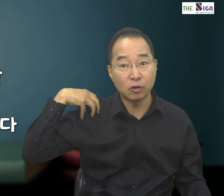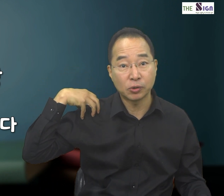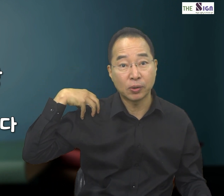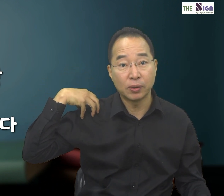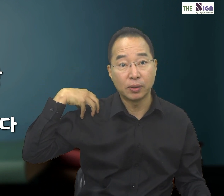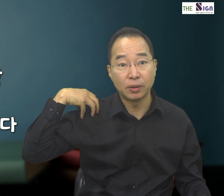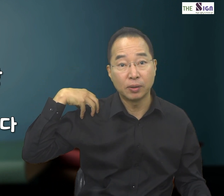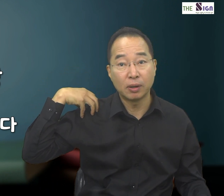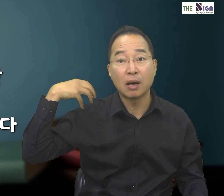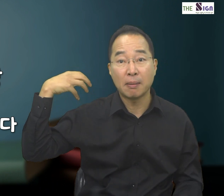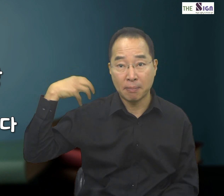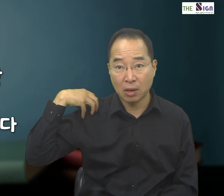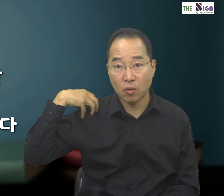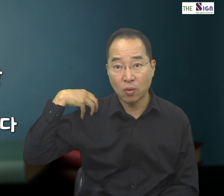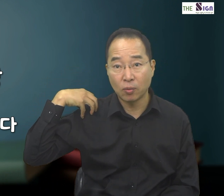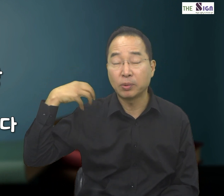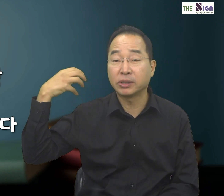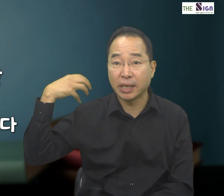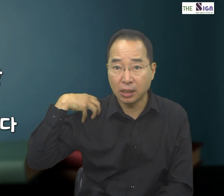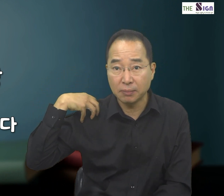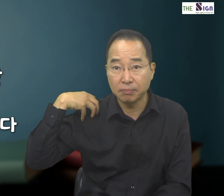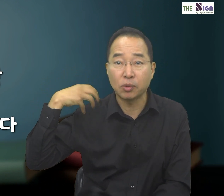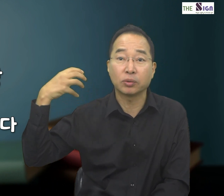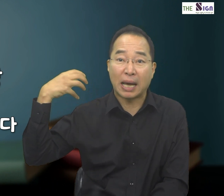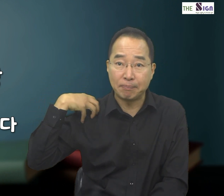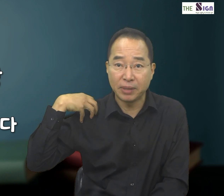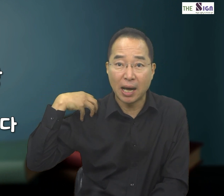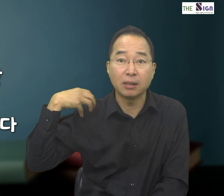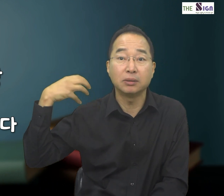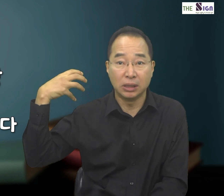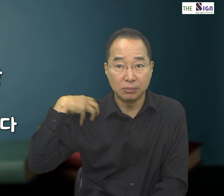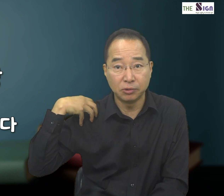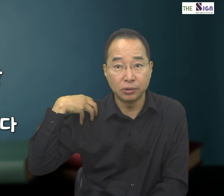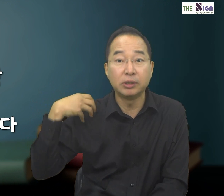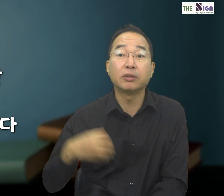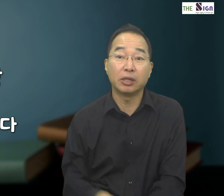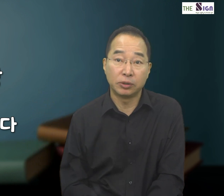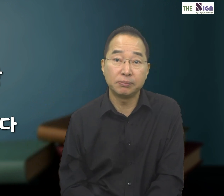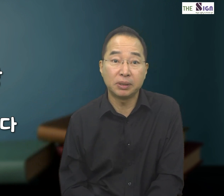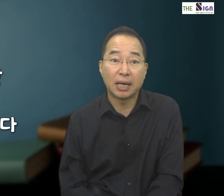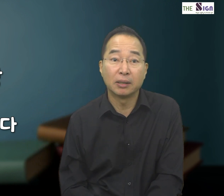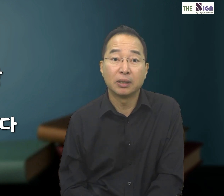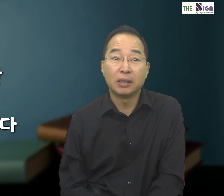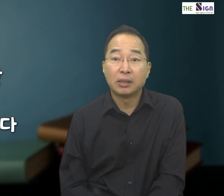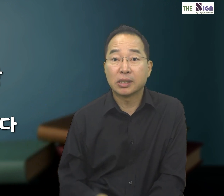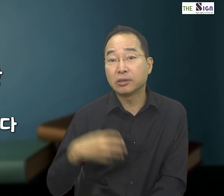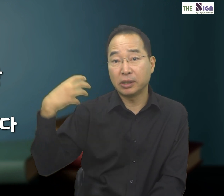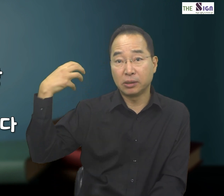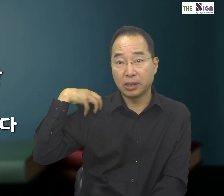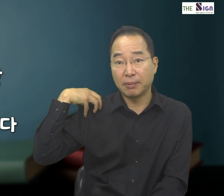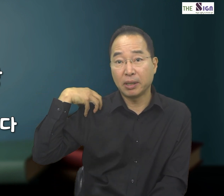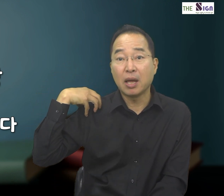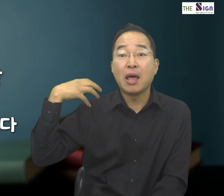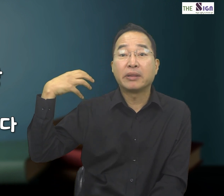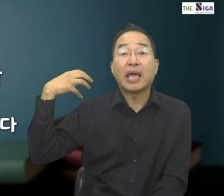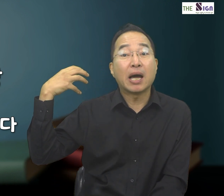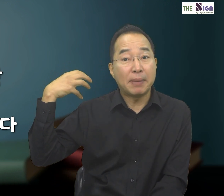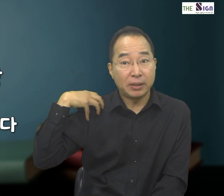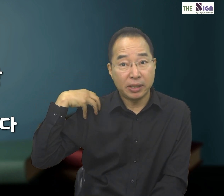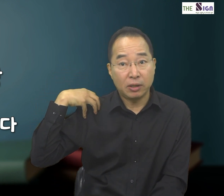거죠. 맞고 뭐 책임, 뭐 담당, 의무 이런 게 씁니다. 자, 그래서 이렇게 되면 내가 맞는